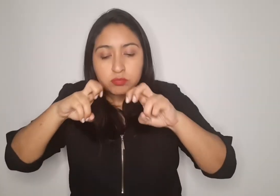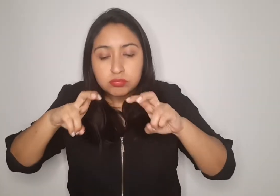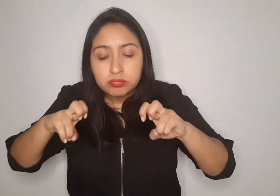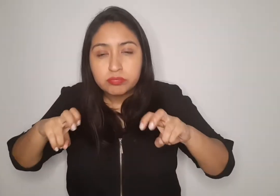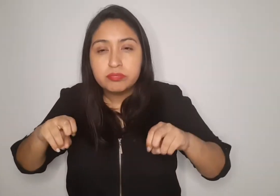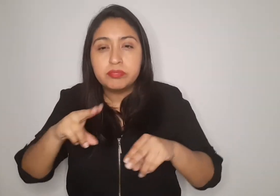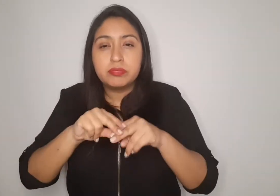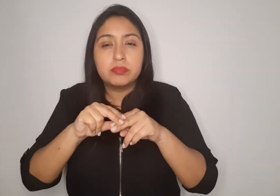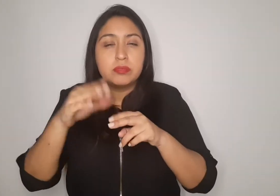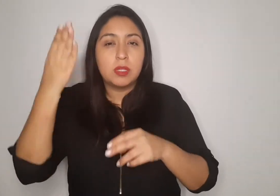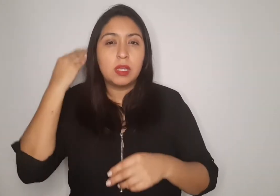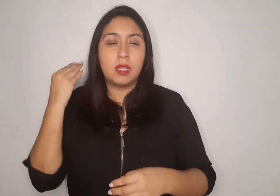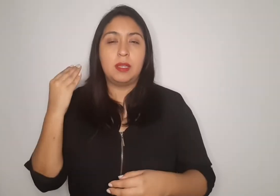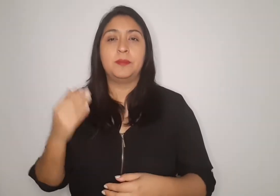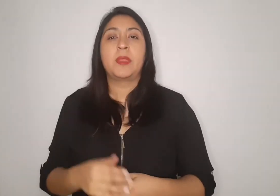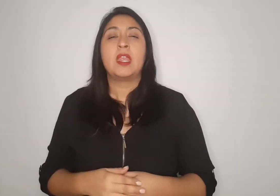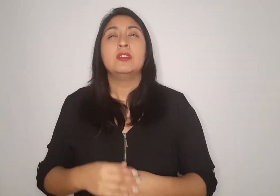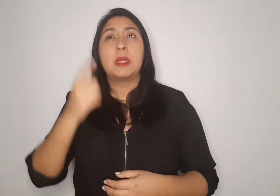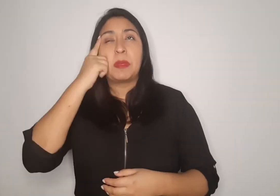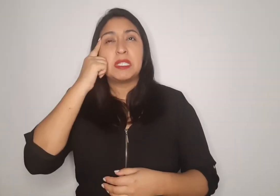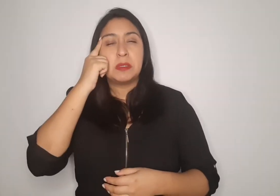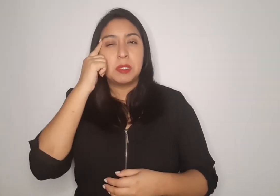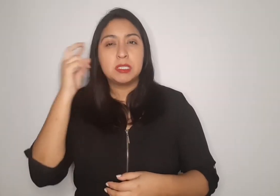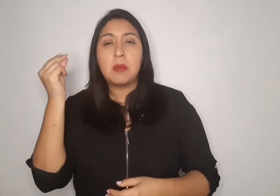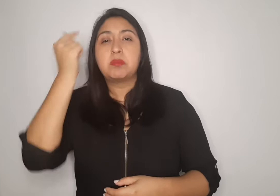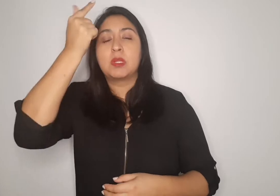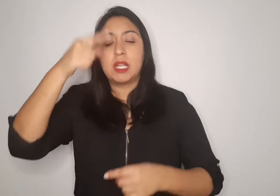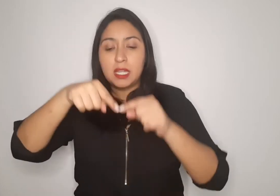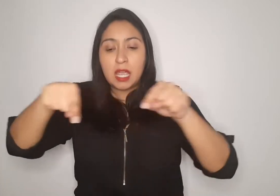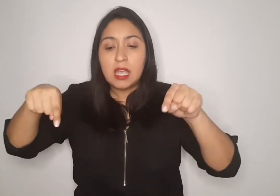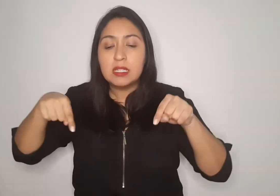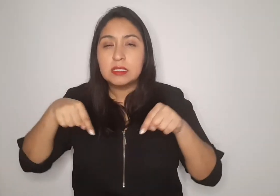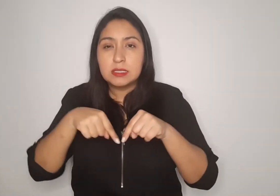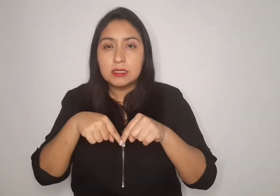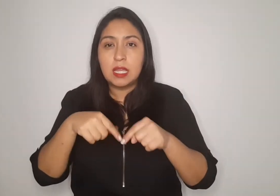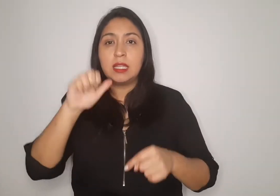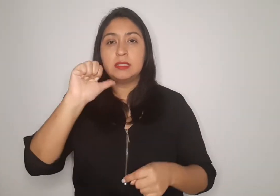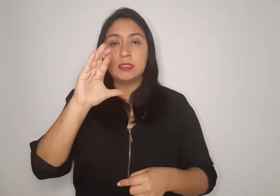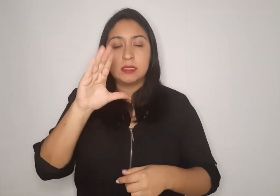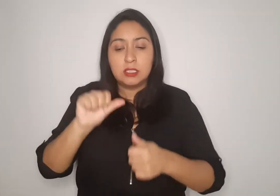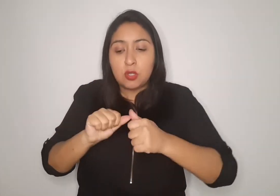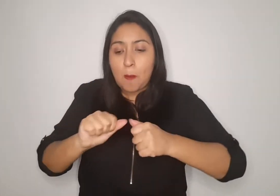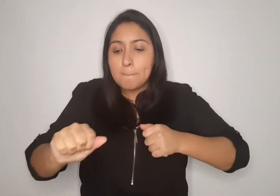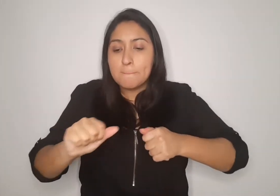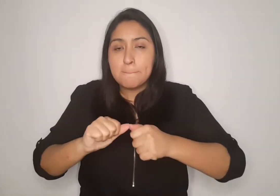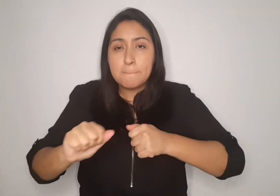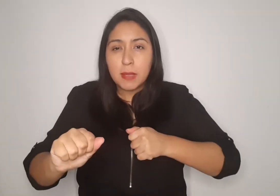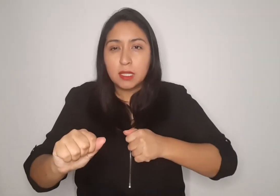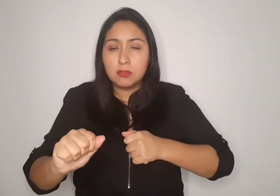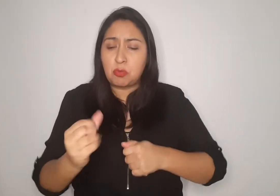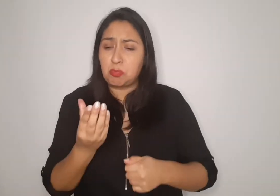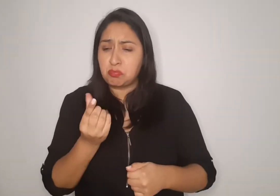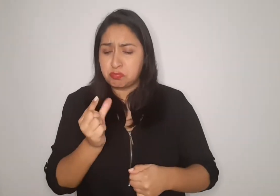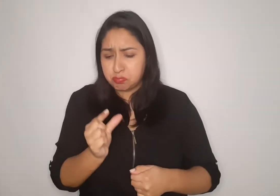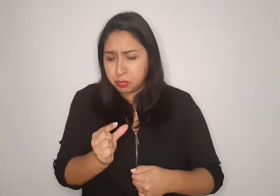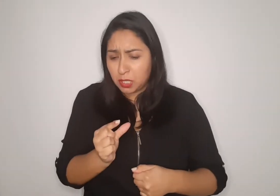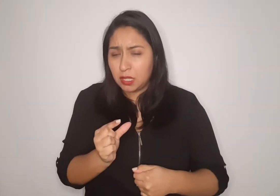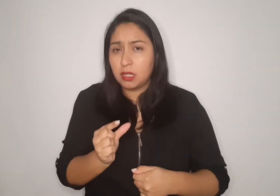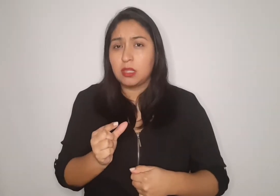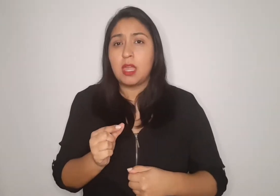esta sala que tenía 65 metros cuadrados, o sea, era bastante chiquita. Estaba en el